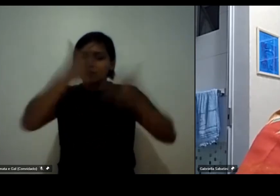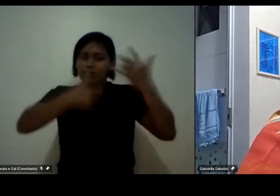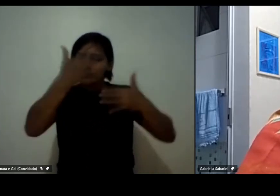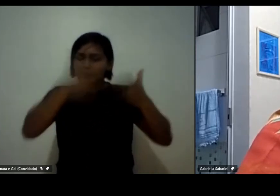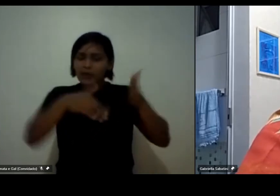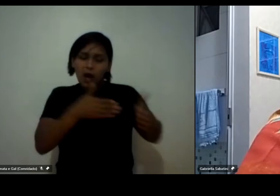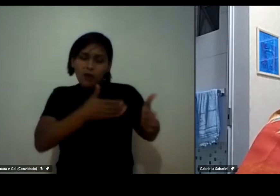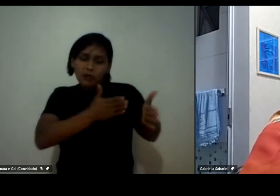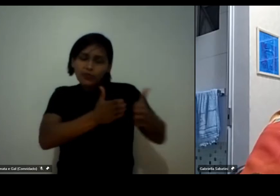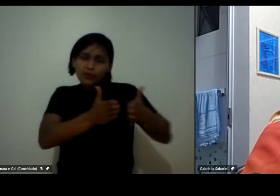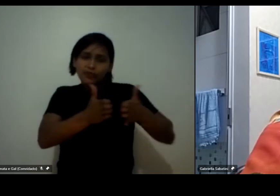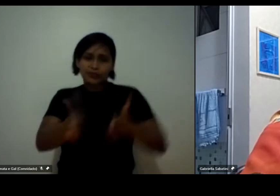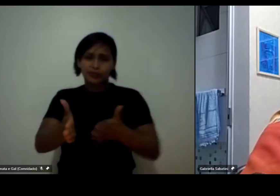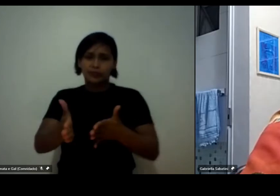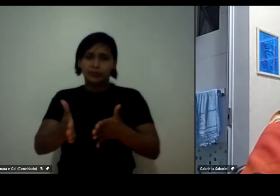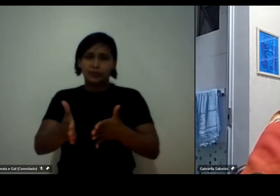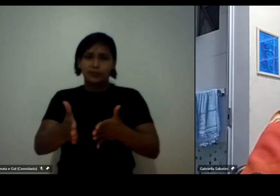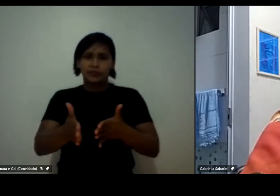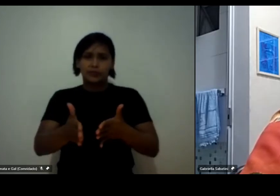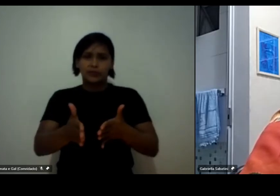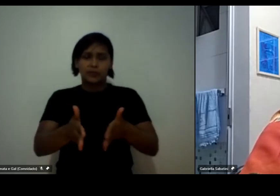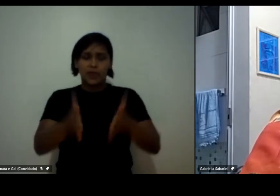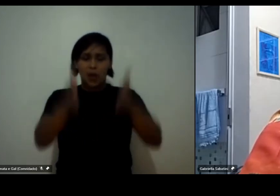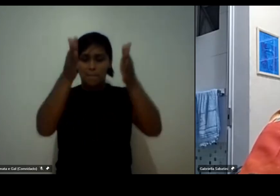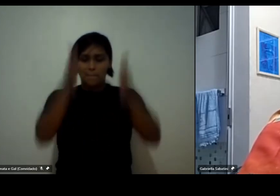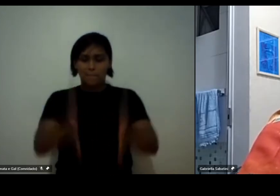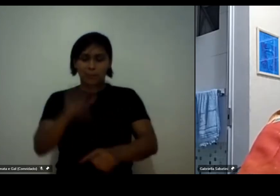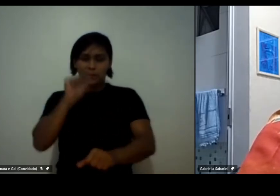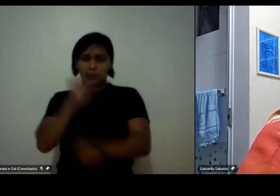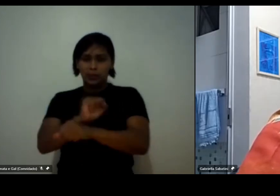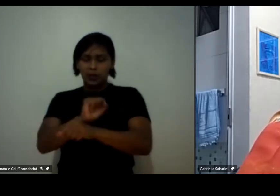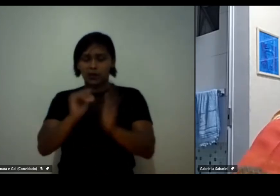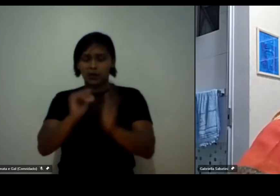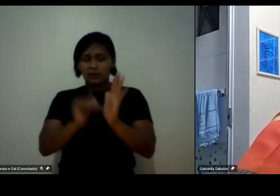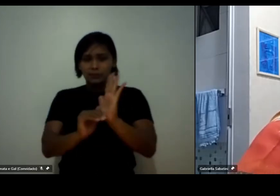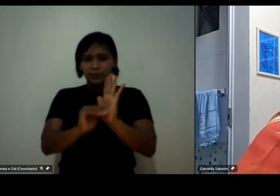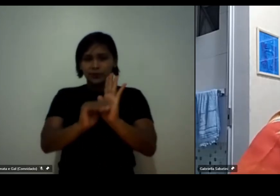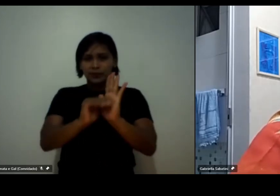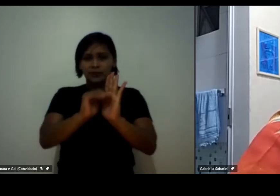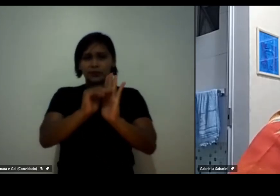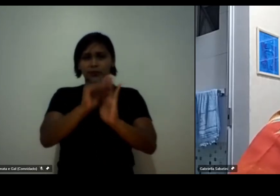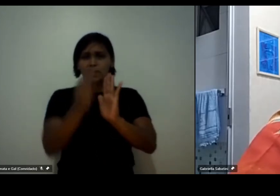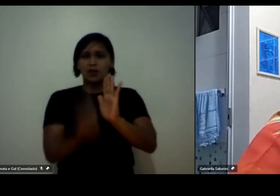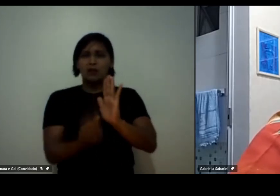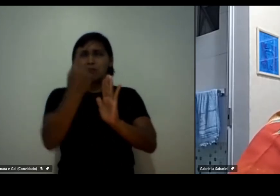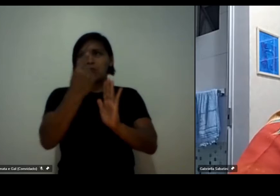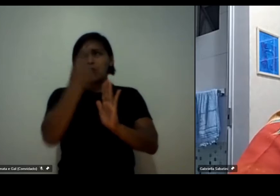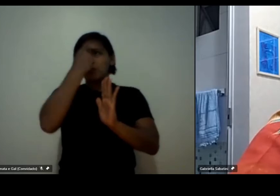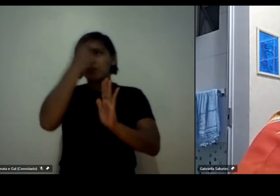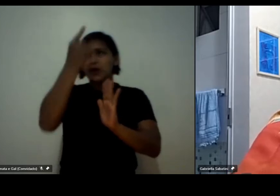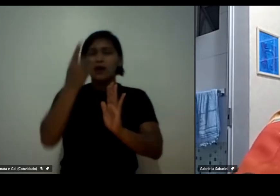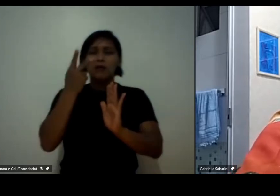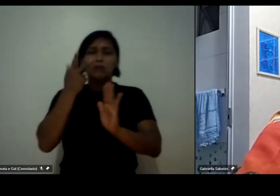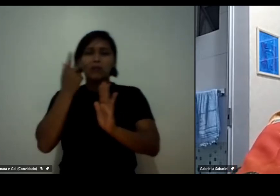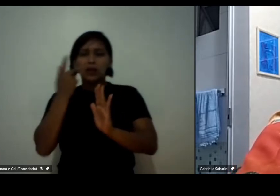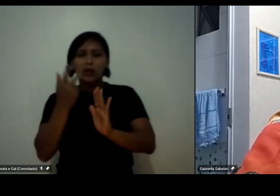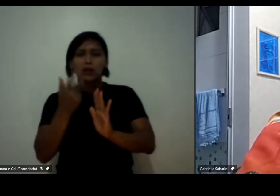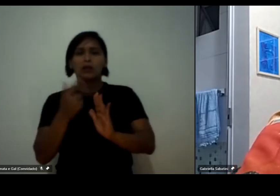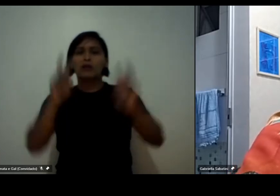desvio se assentará crescentemente em uma hipotética natureza. Fecha